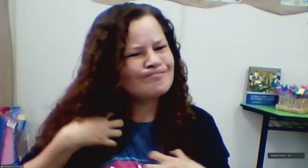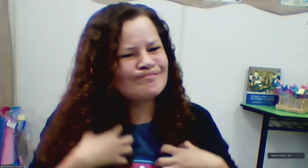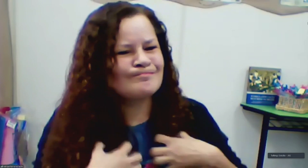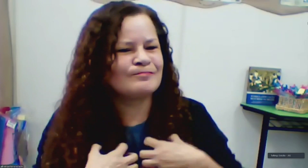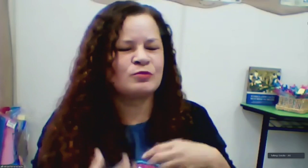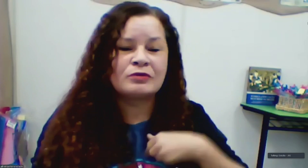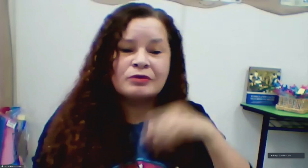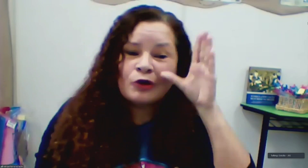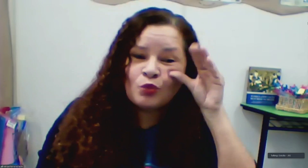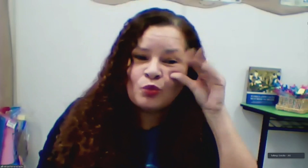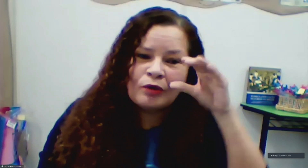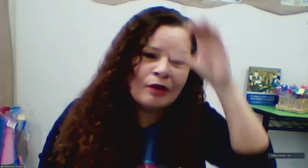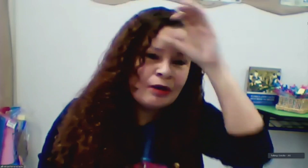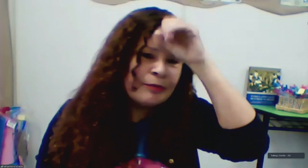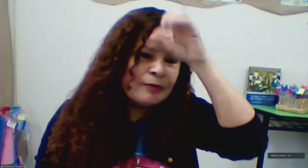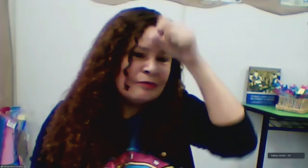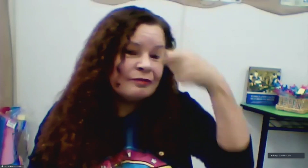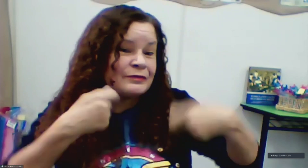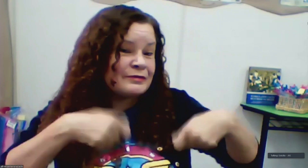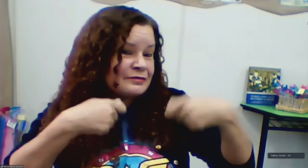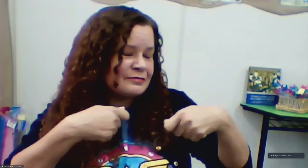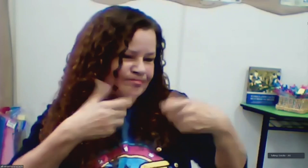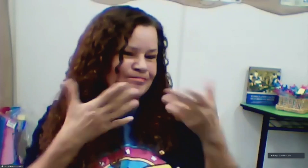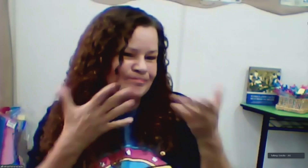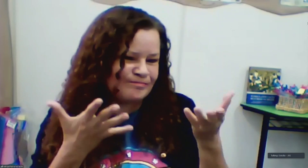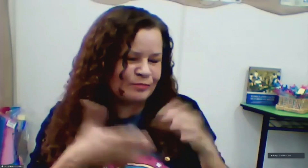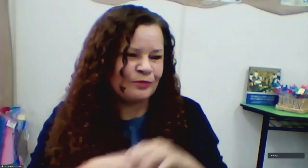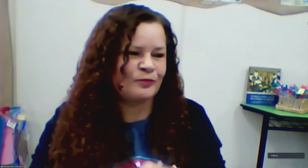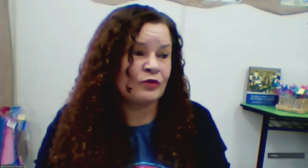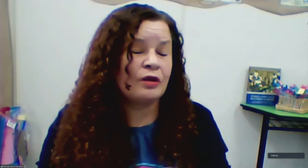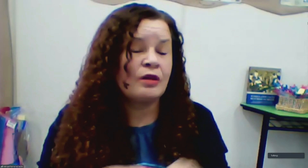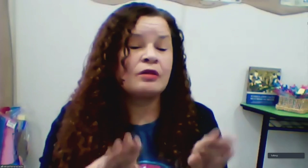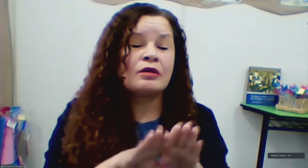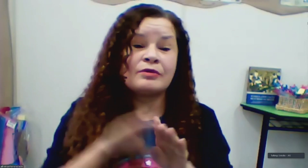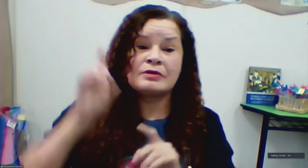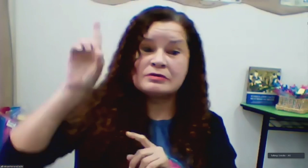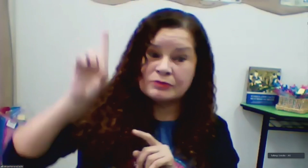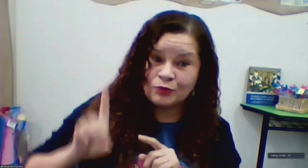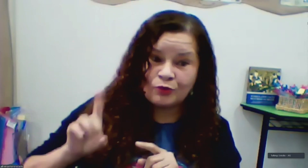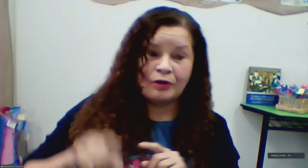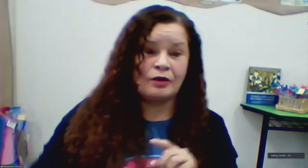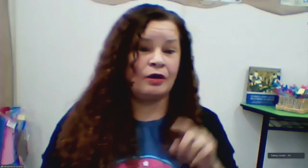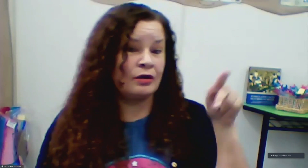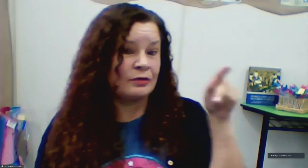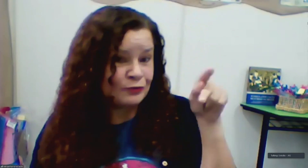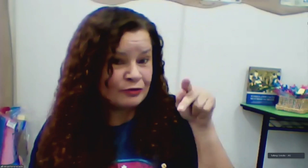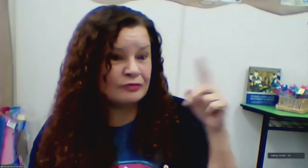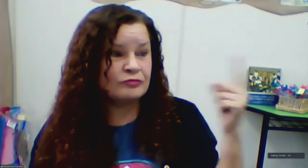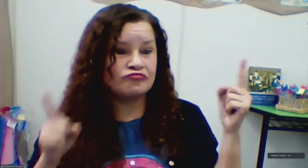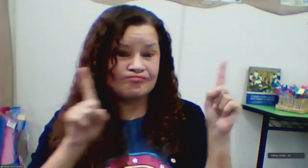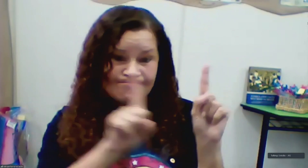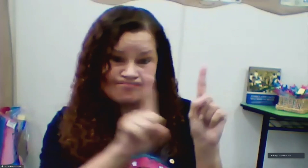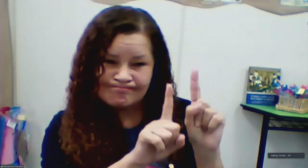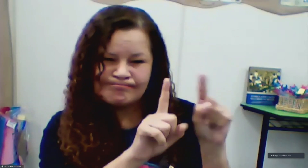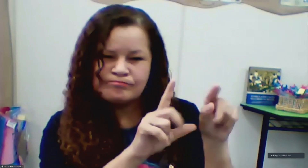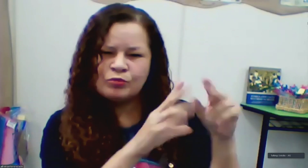de aprender. Aí veio a diretora e a professora conversando e elas olharam para mim